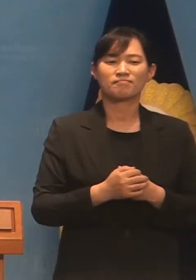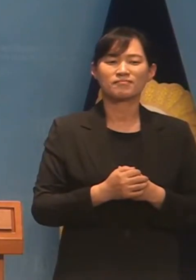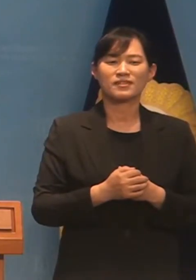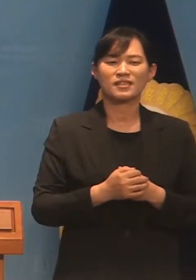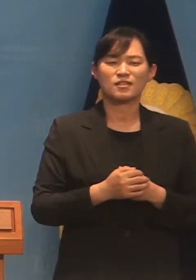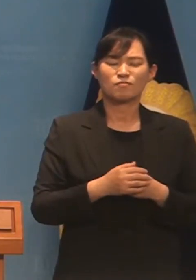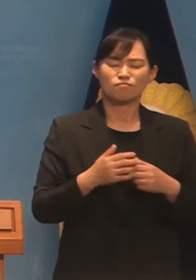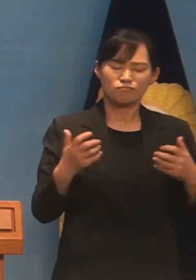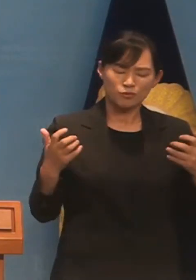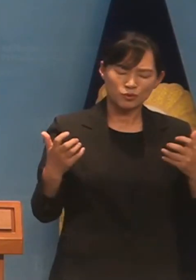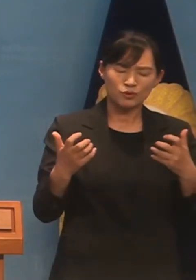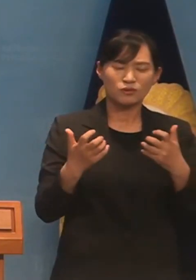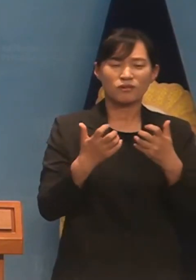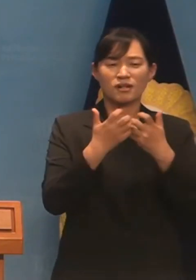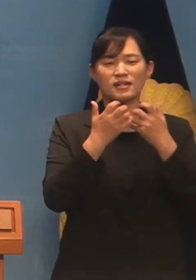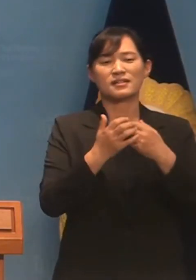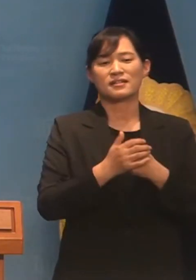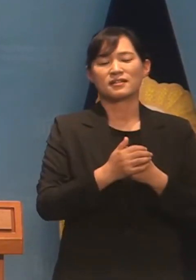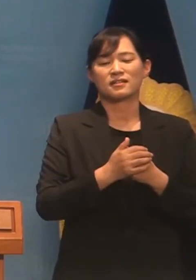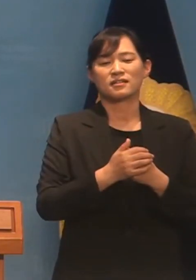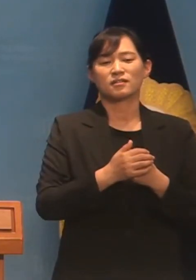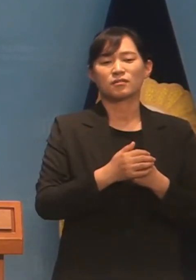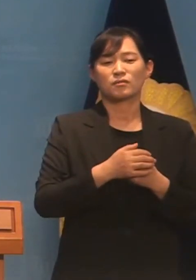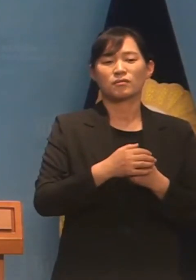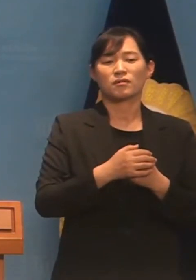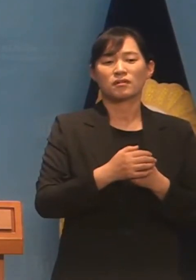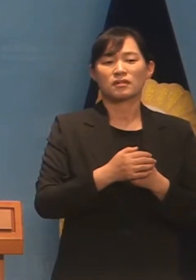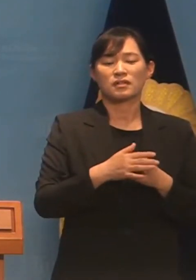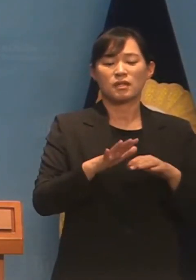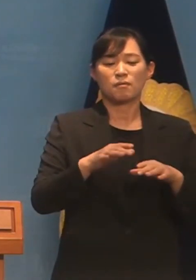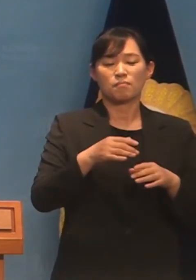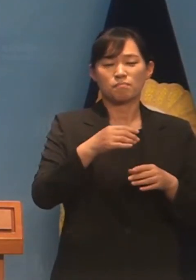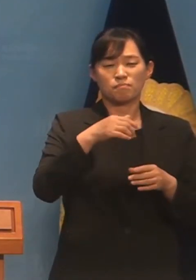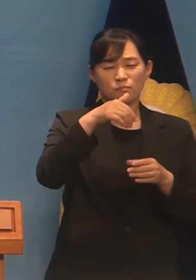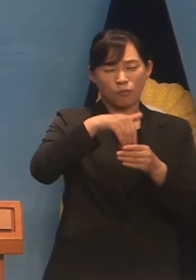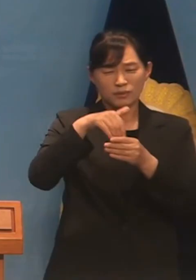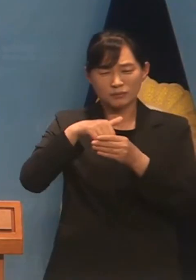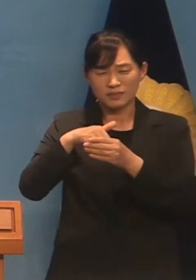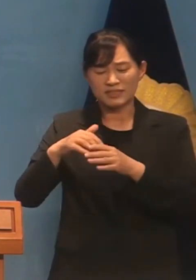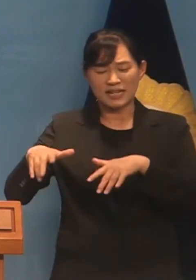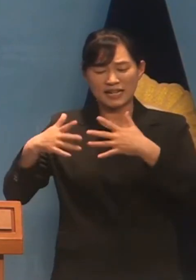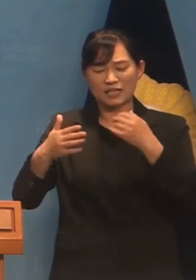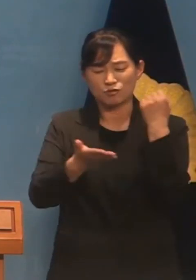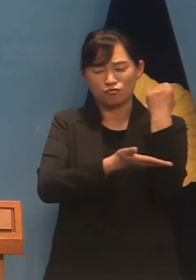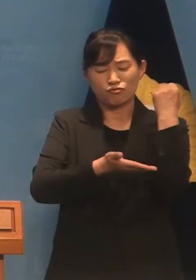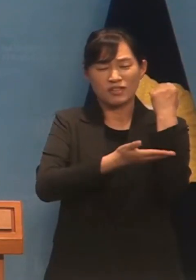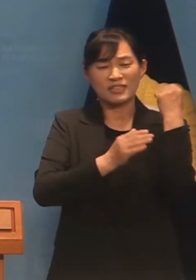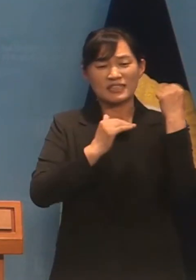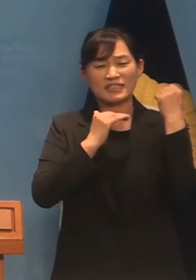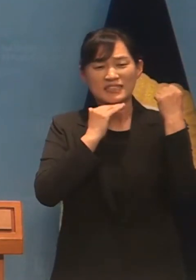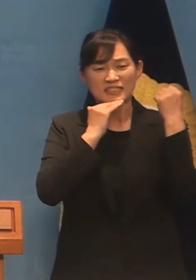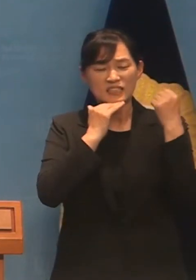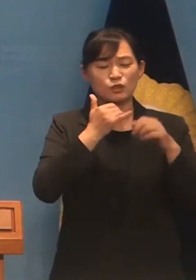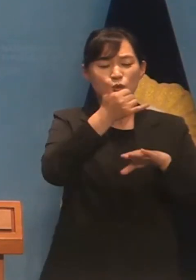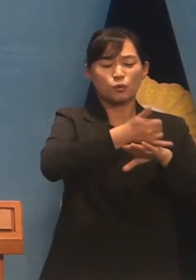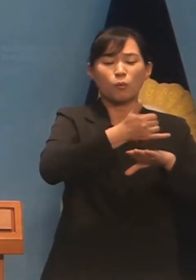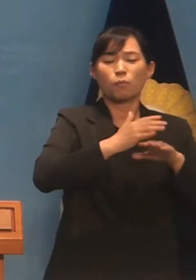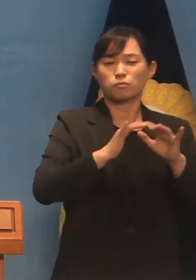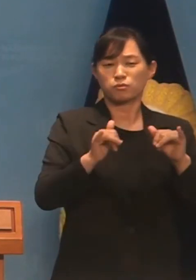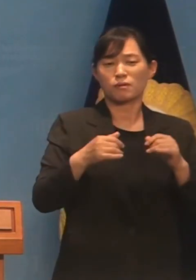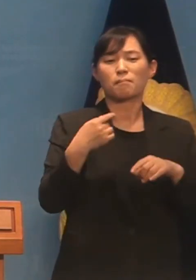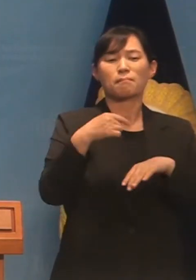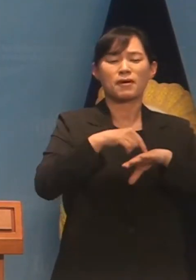물이 풍성한 논에 발을 담그고 모를 심어서 가을에 수확을 기다리는 농부의